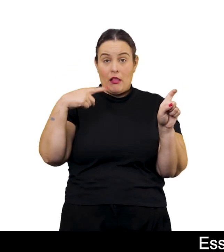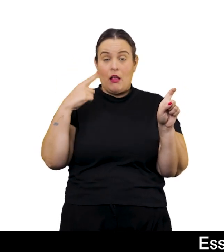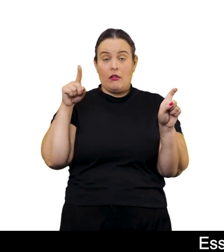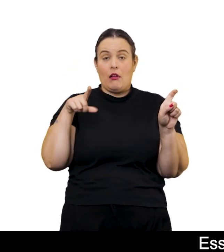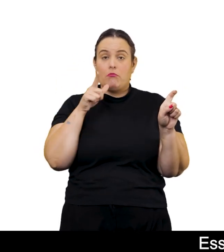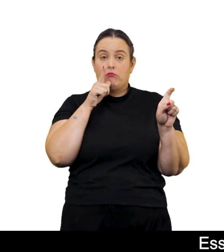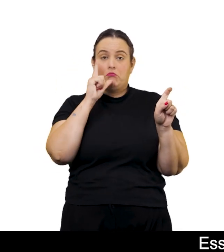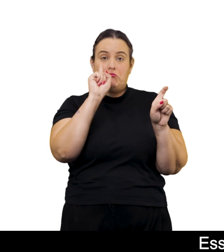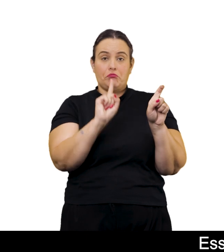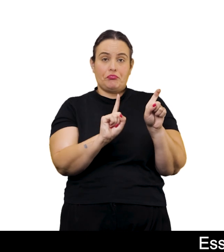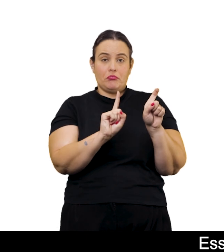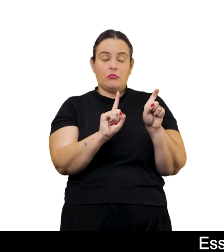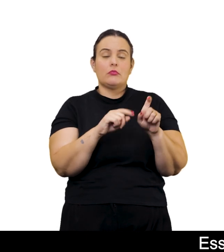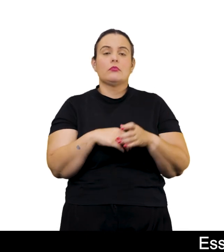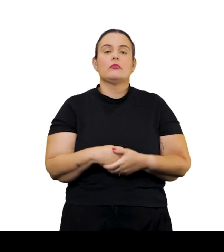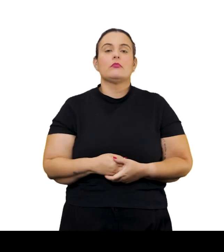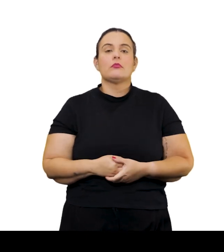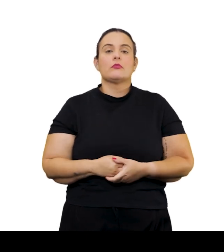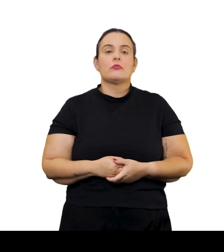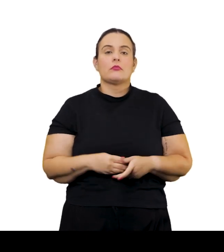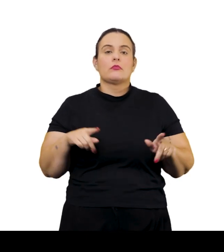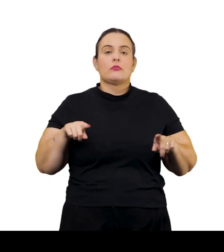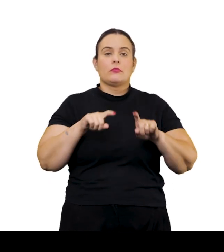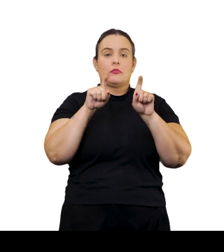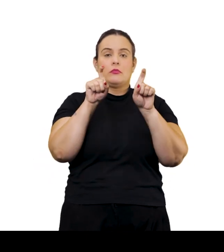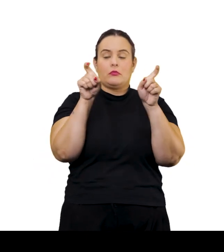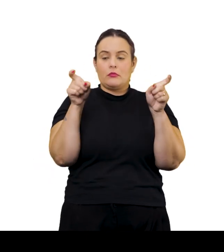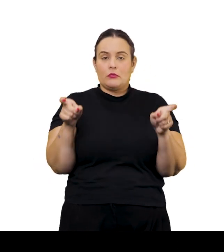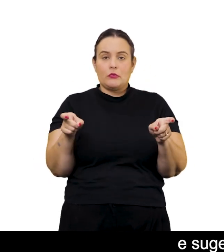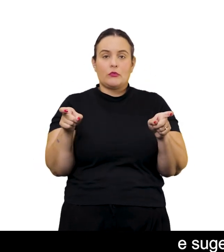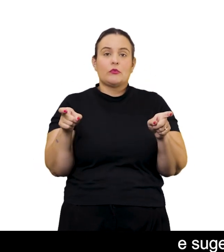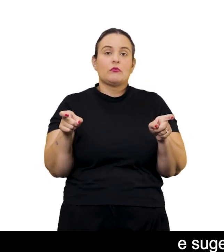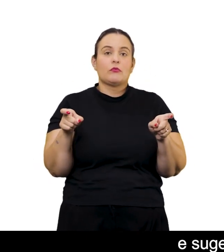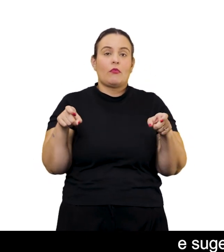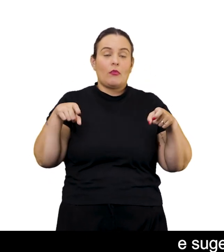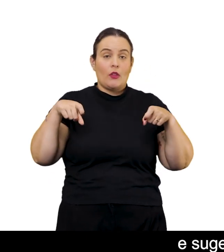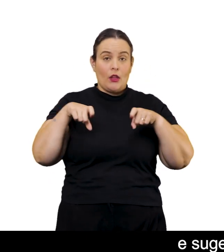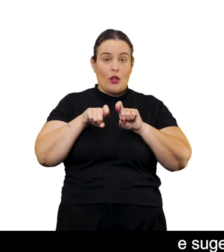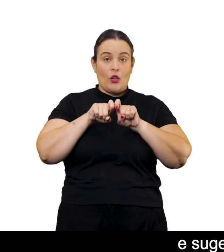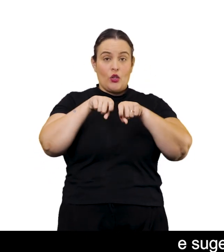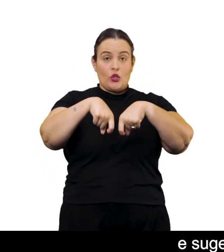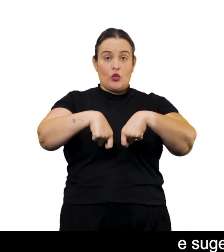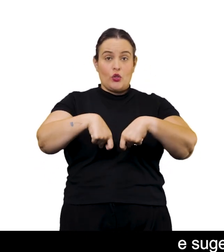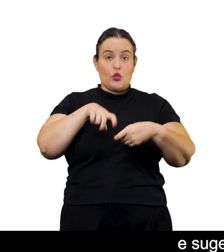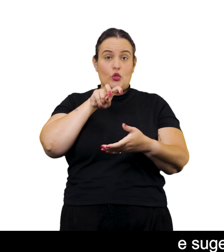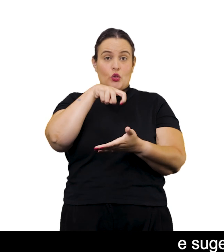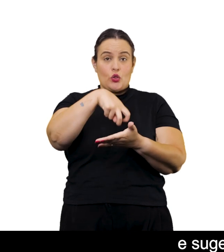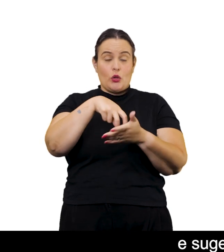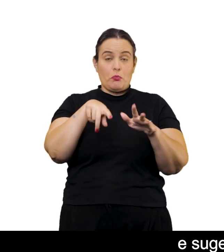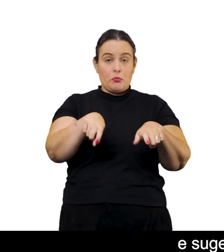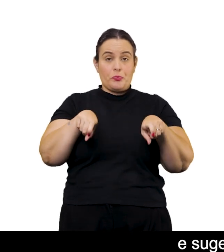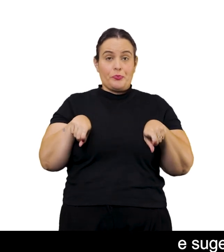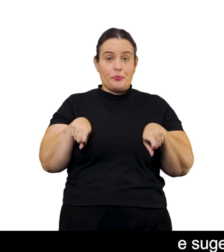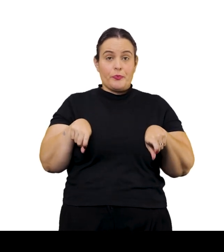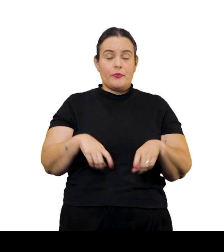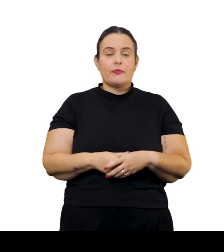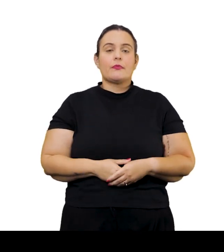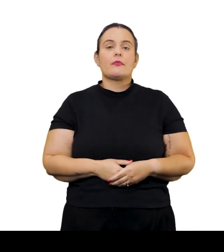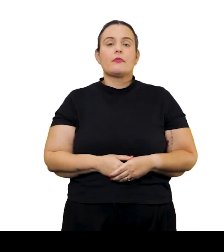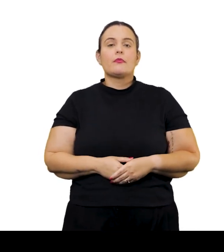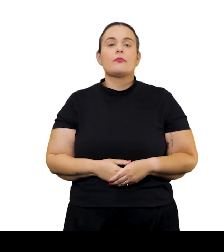madeiras dobram na altura das extremidades, tocando novamente o chão e sugerindo joelhos flexionados e pés